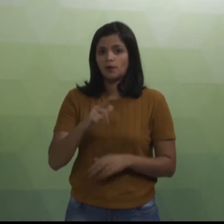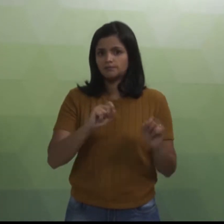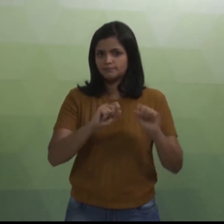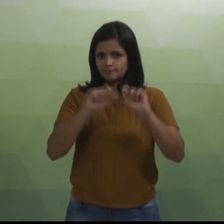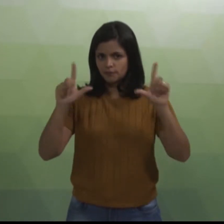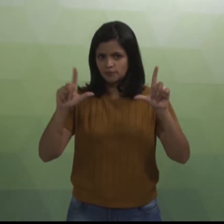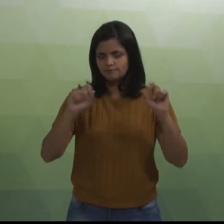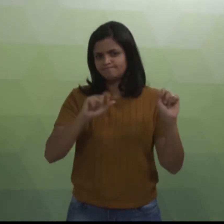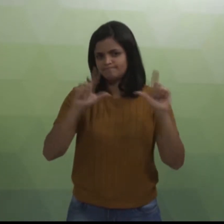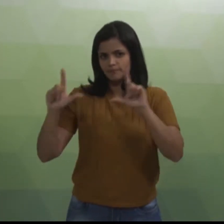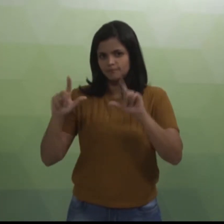slide.